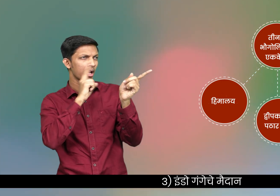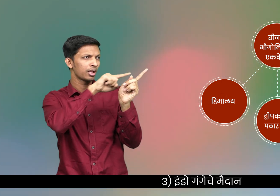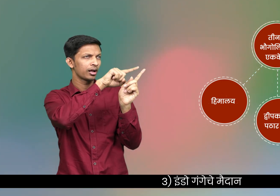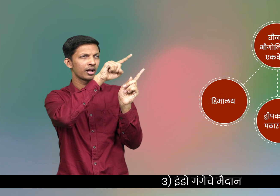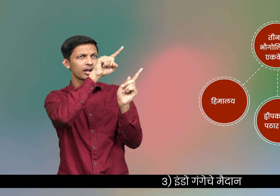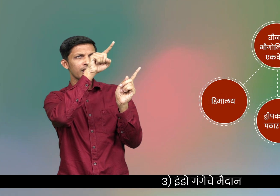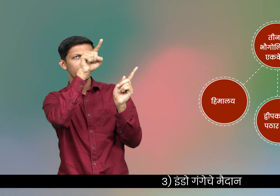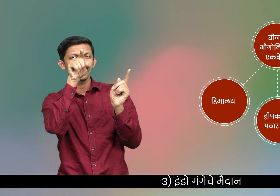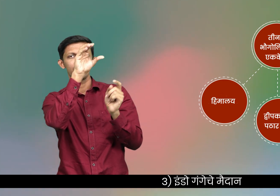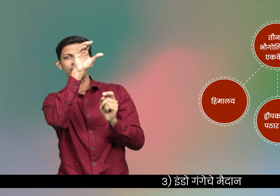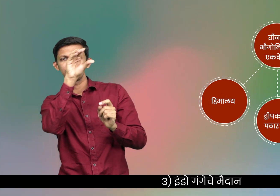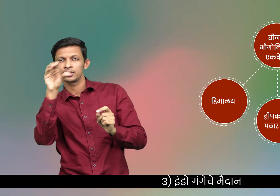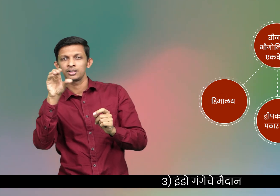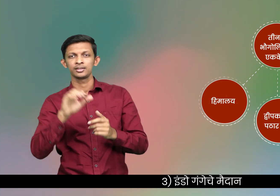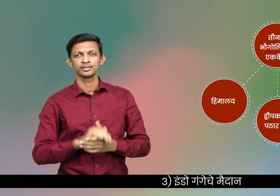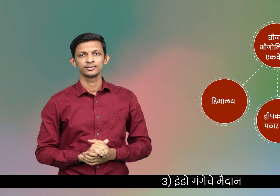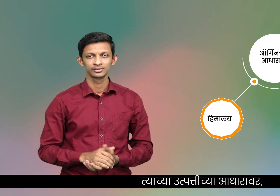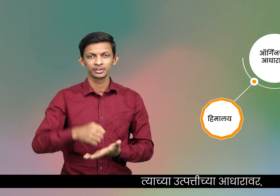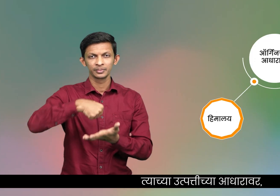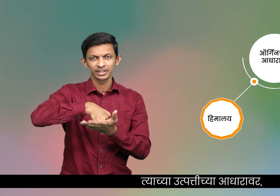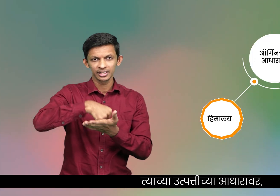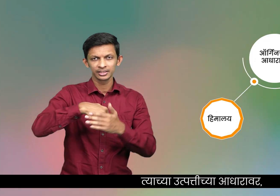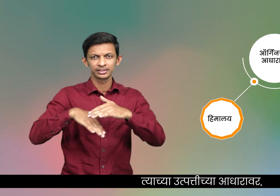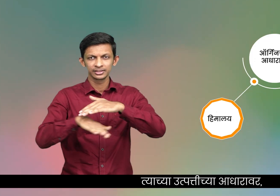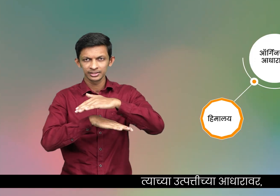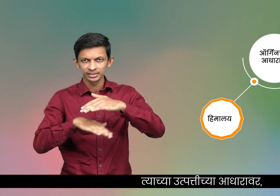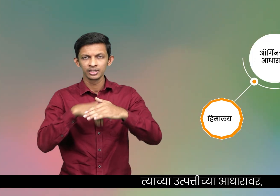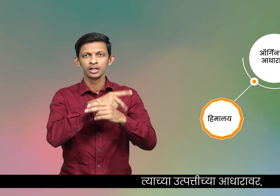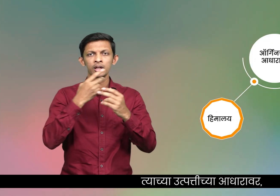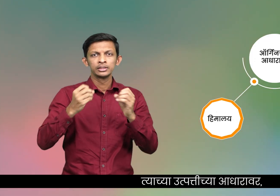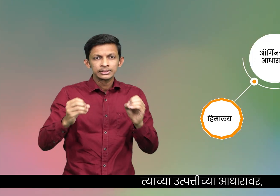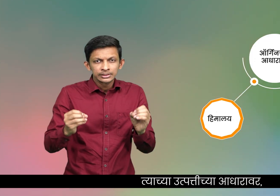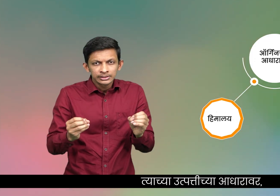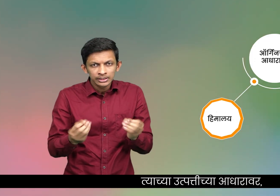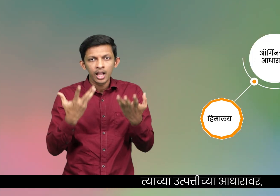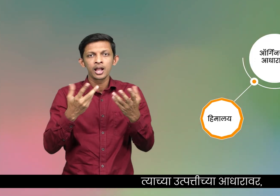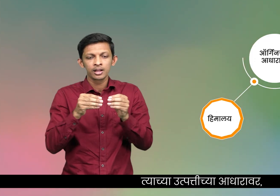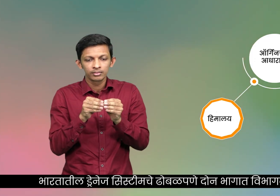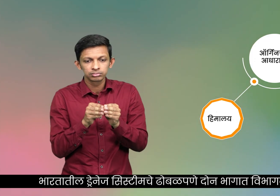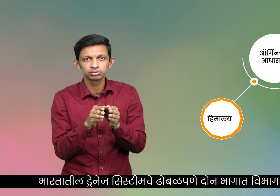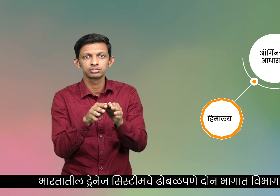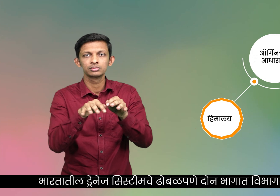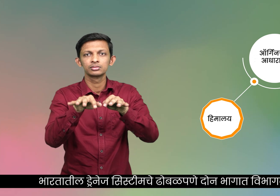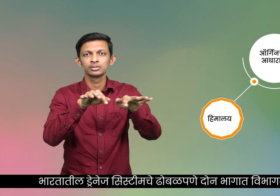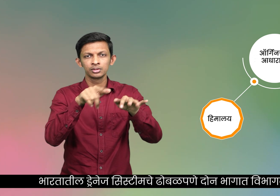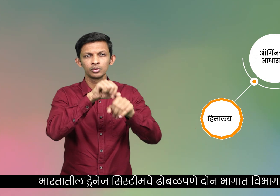त्याच्या उत्पत्तीच्या आधारावर भारतातील ड्रेनेज